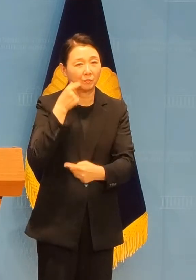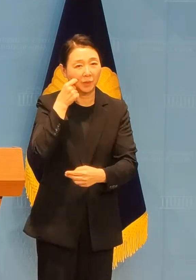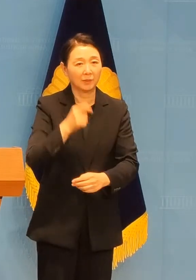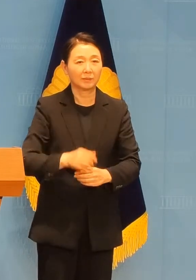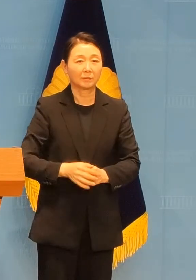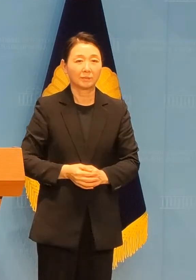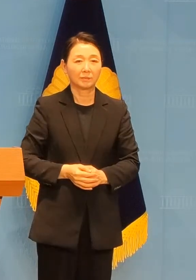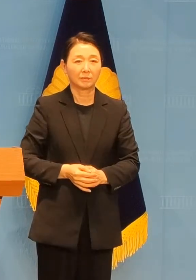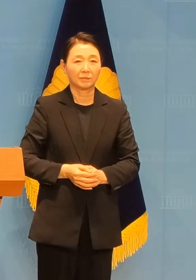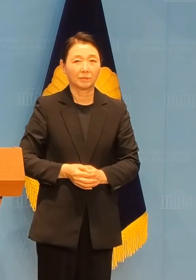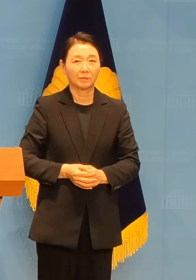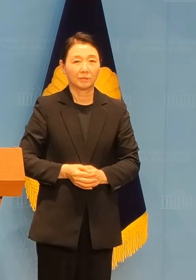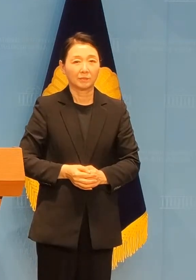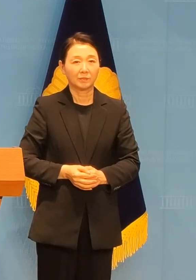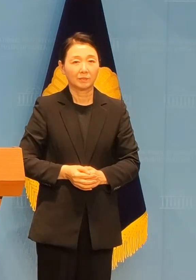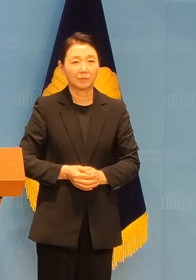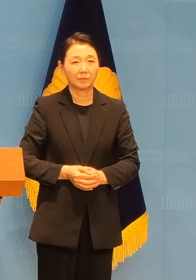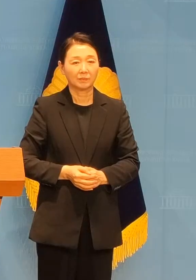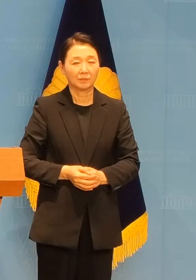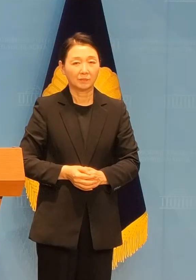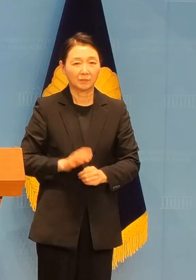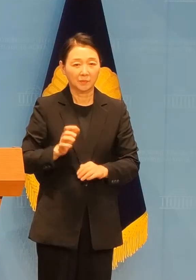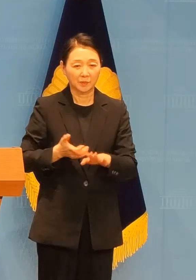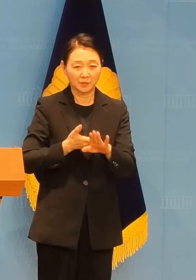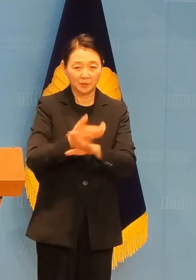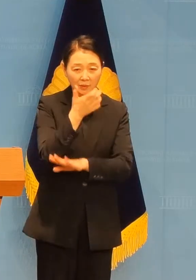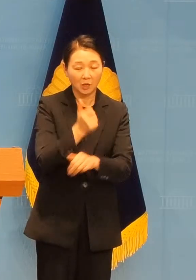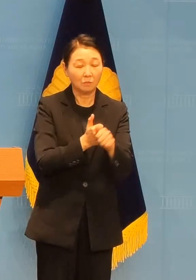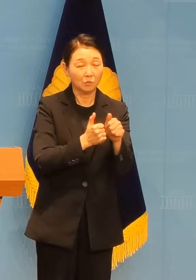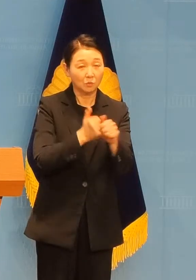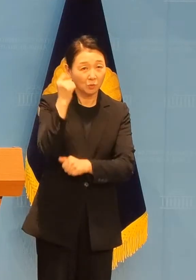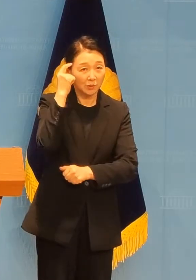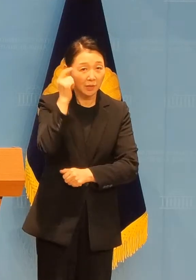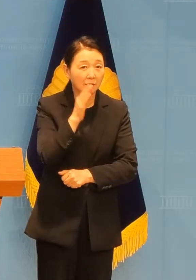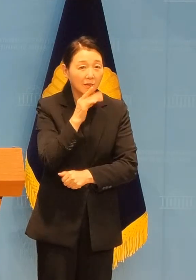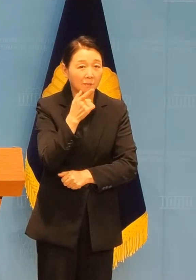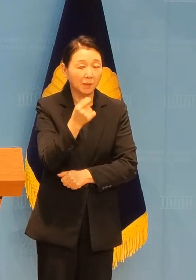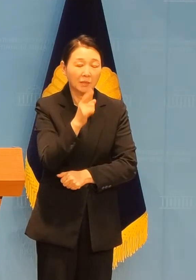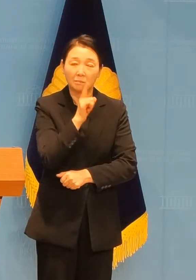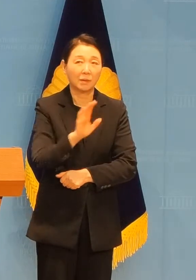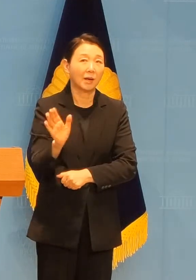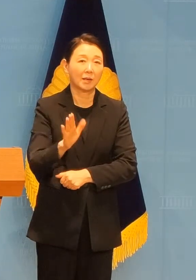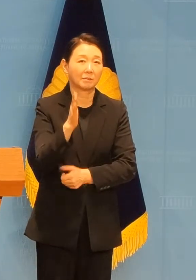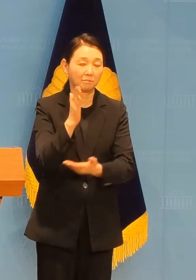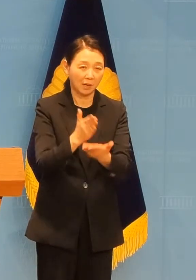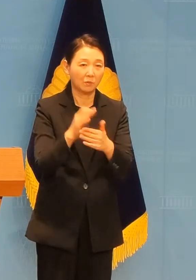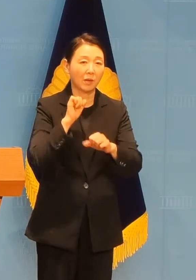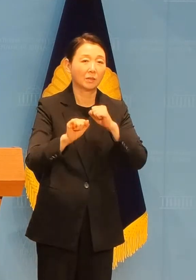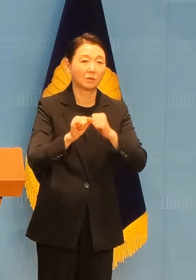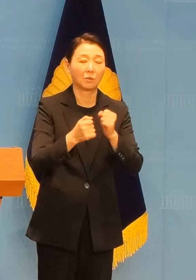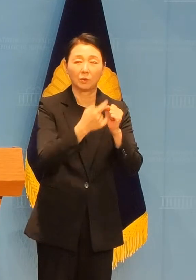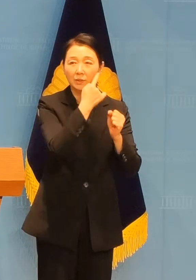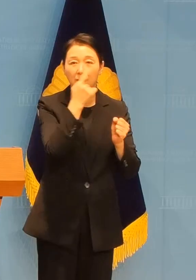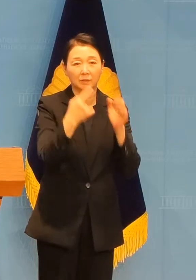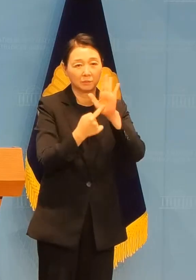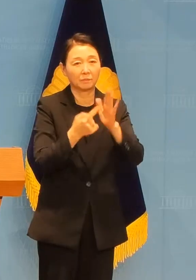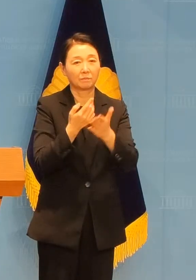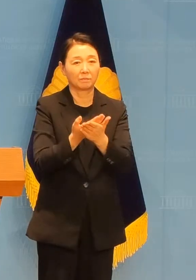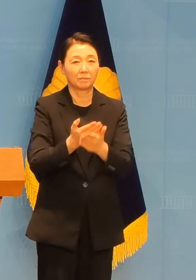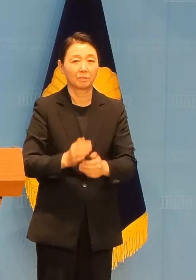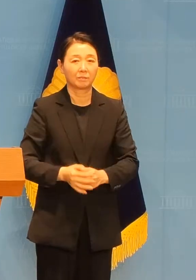않겠습니다. 실제 계엄 극복의 의지가 있다면 말이 아니라 행동으로 증명해